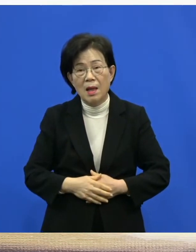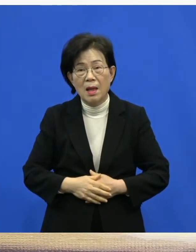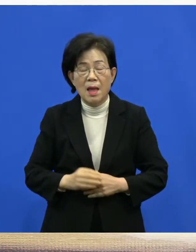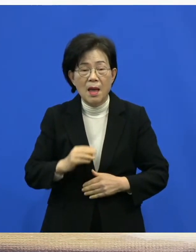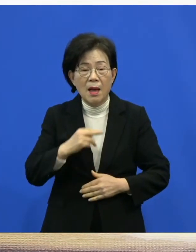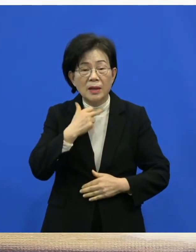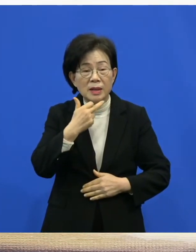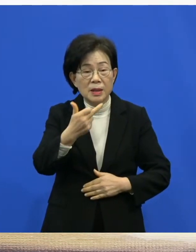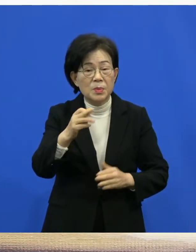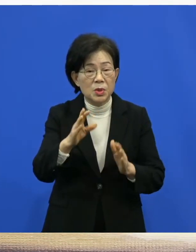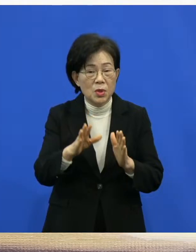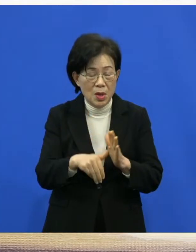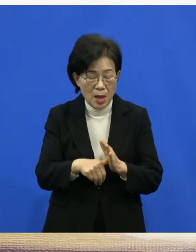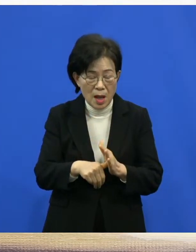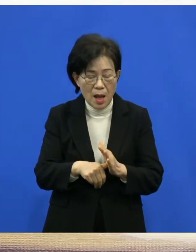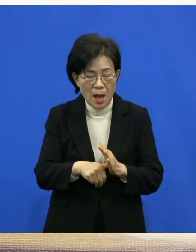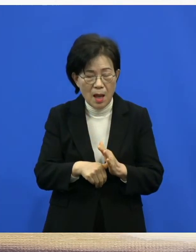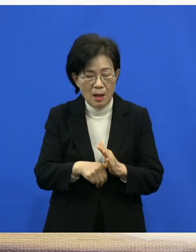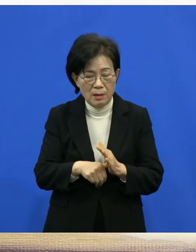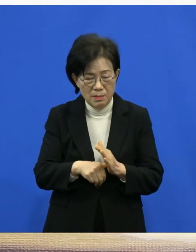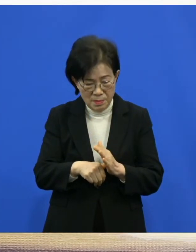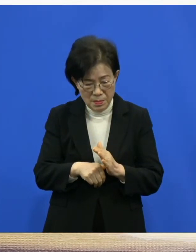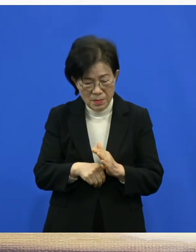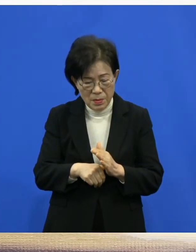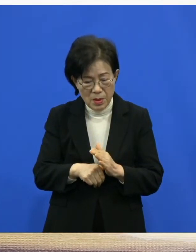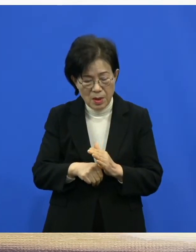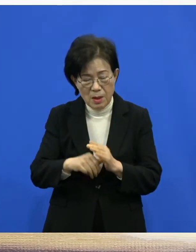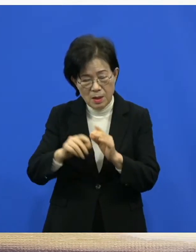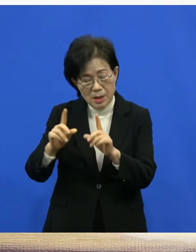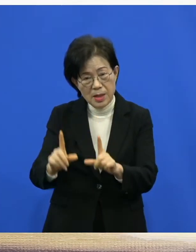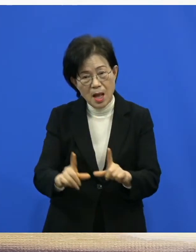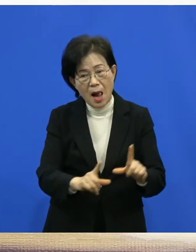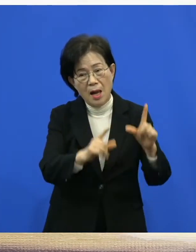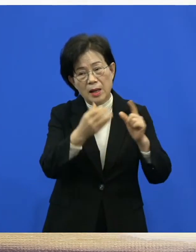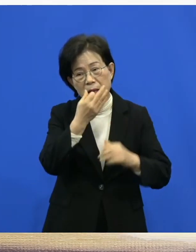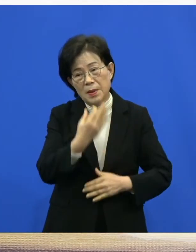어린 나이에게를 극복하기에는 너무도 가혹한 현실이에요.